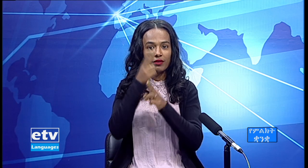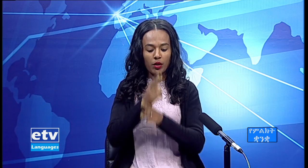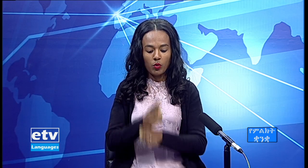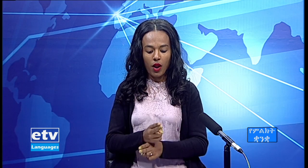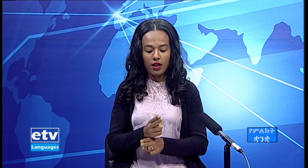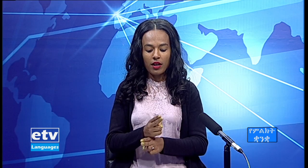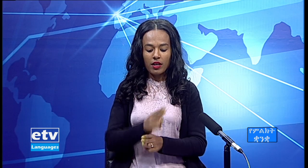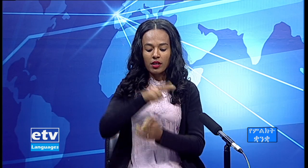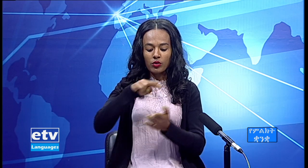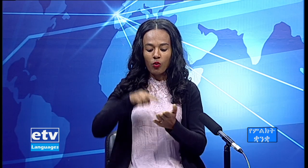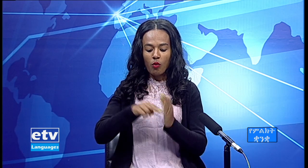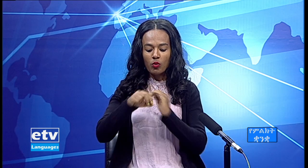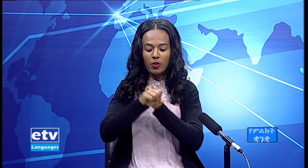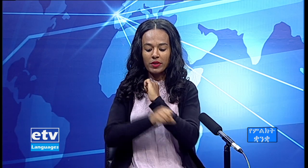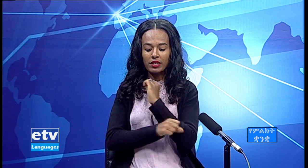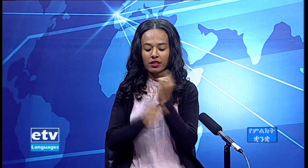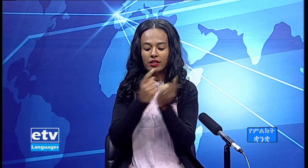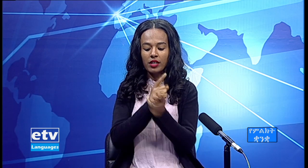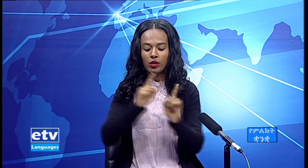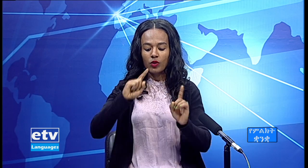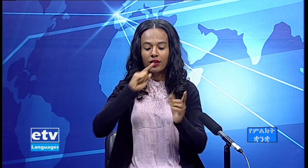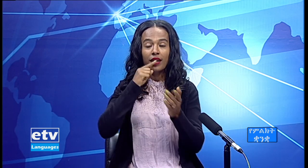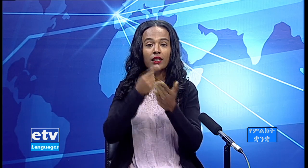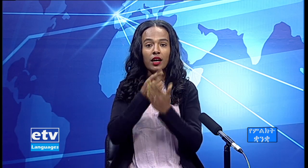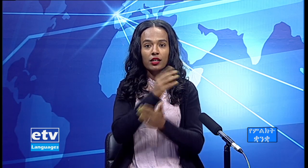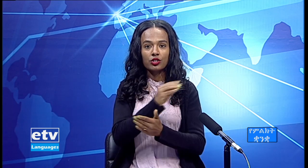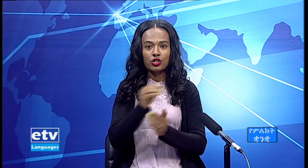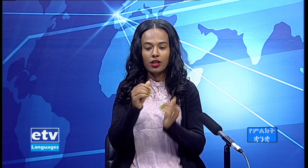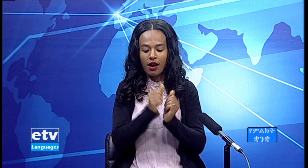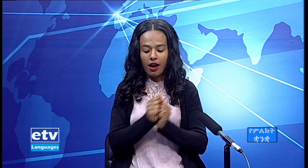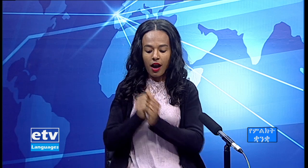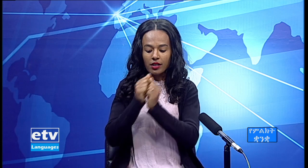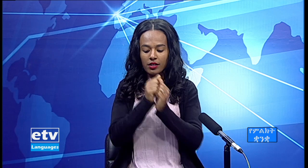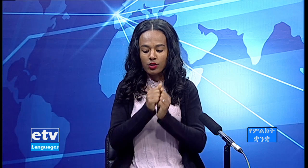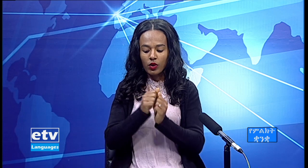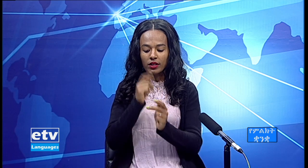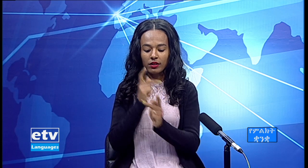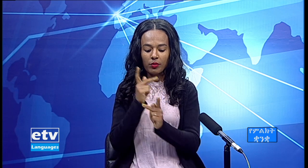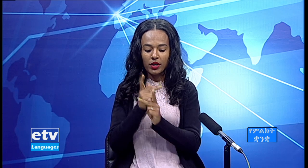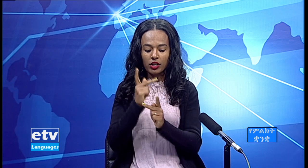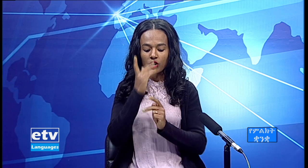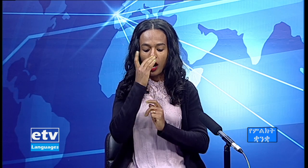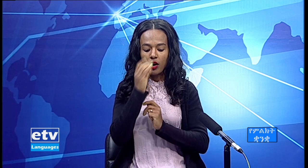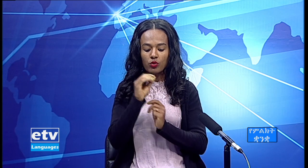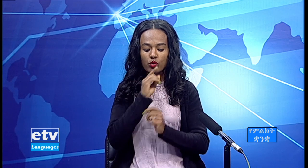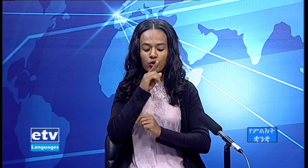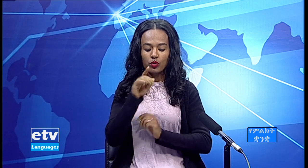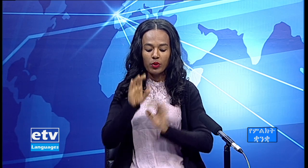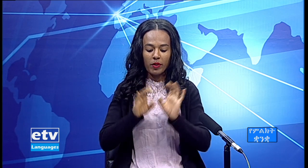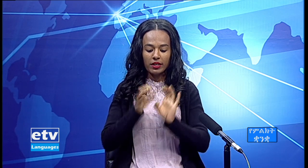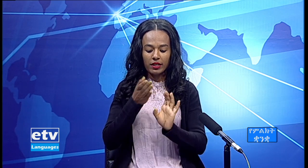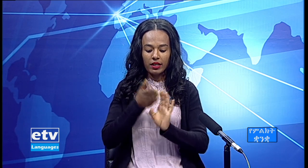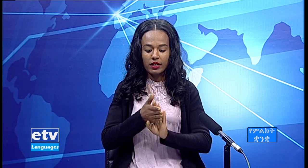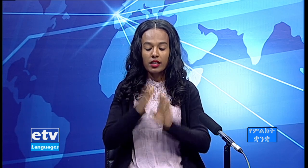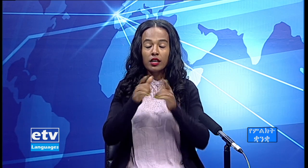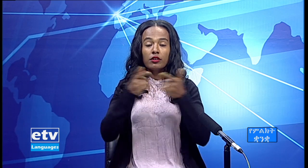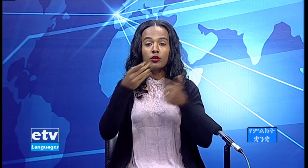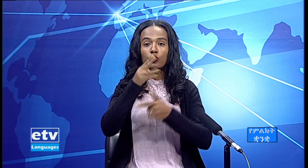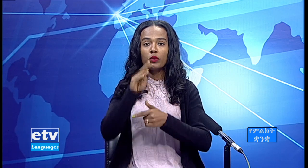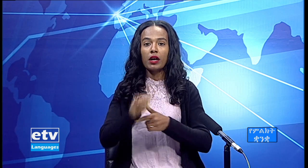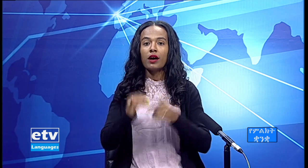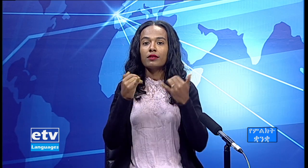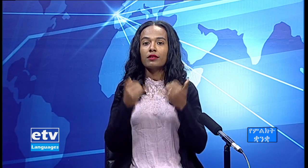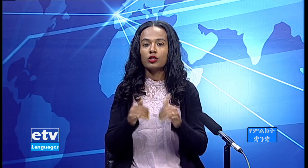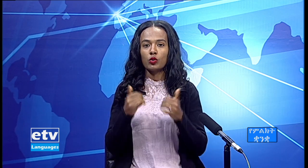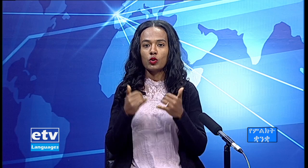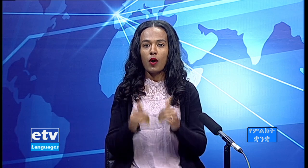በትላንትናው ዕለት ተከብሯል። የተቋሙ መመስረት ነጻነቷን ያረጋገጠችና አንድነቷን የተጠበቀች አህጉር እውን በማድረግ ረገድ